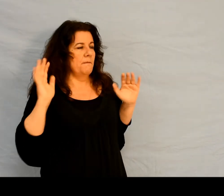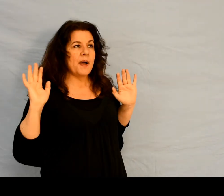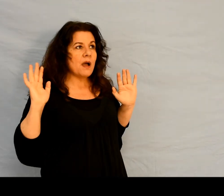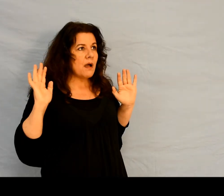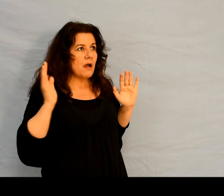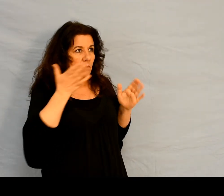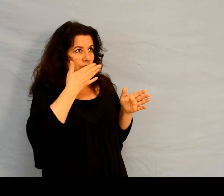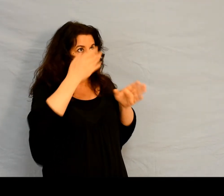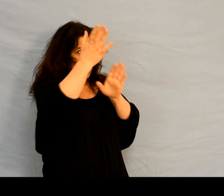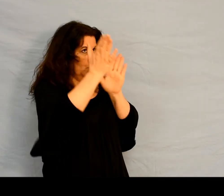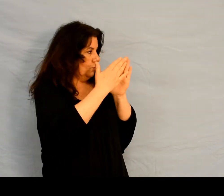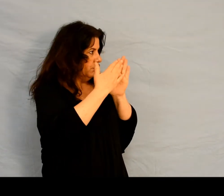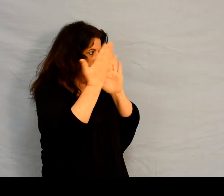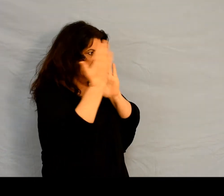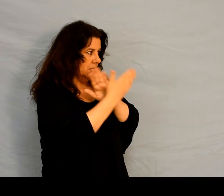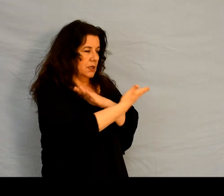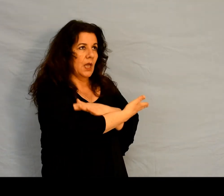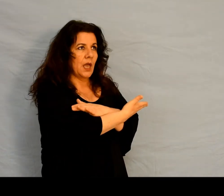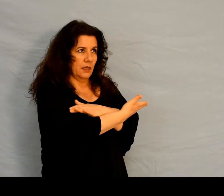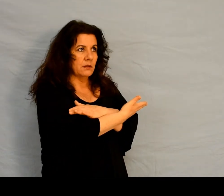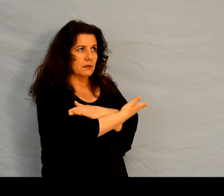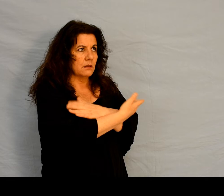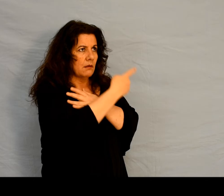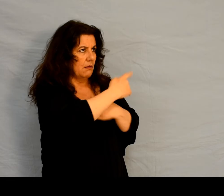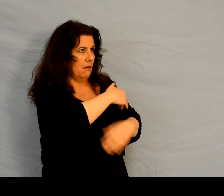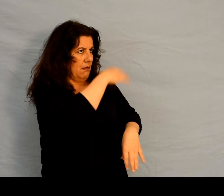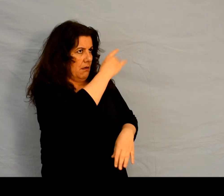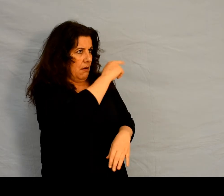Interrogez-le. Il est assez grand pour s'expliquer.